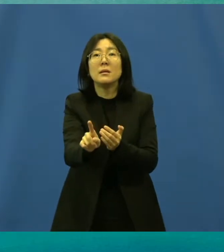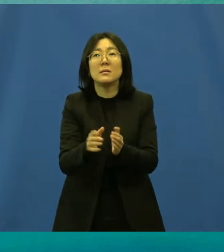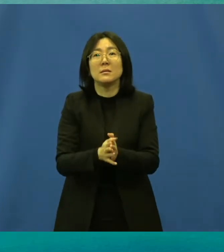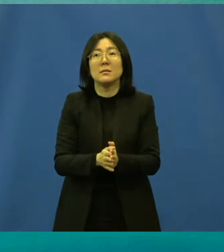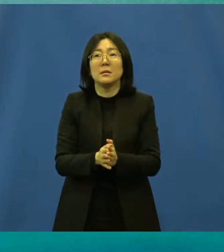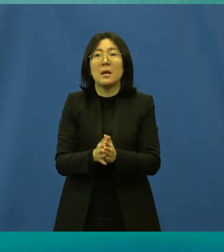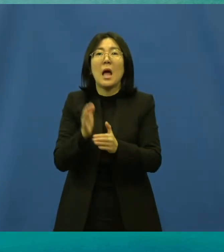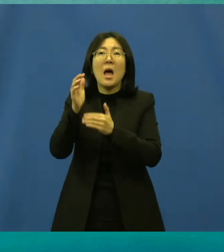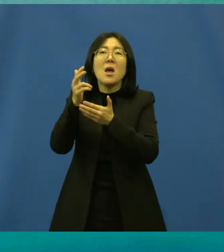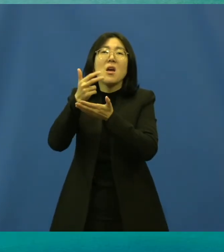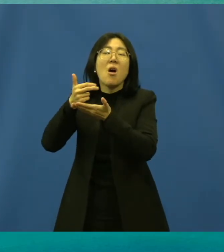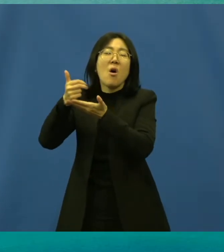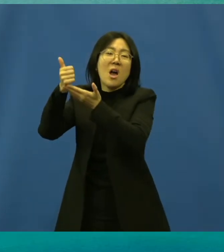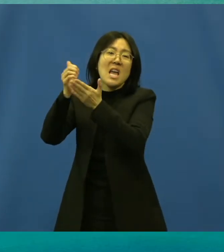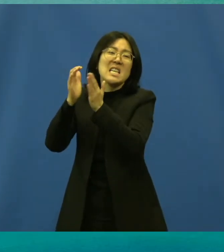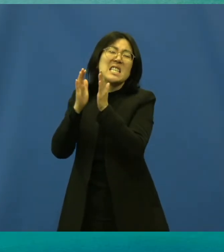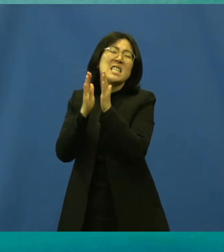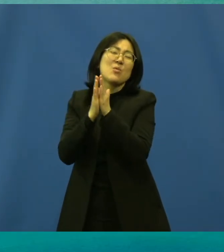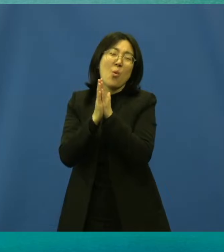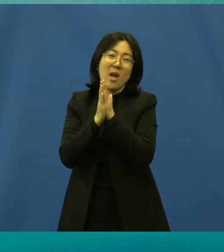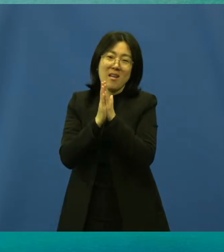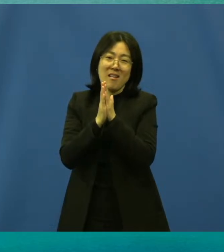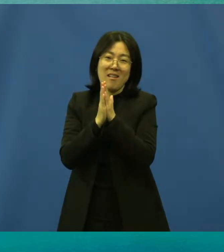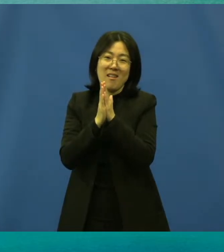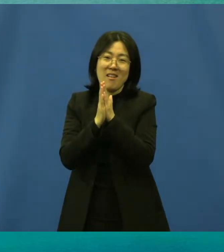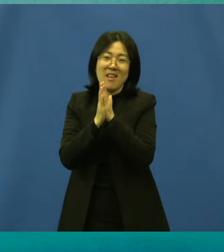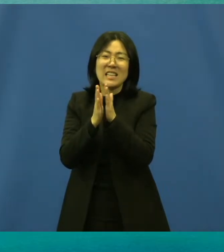그의 하나님께 기도하여.